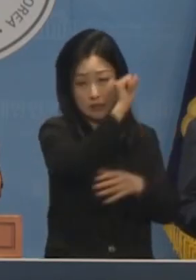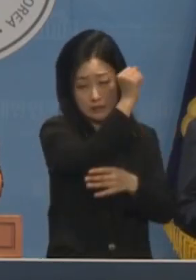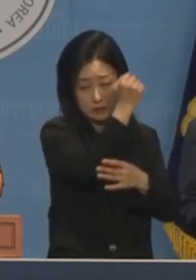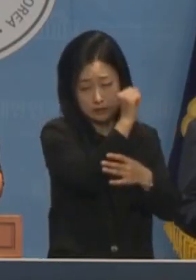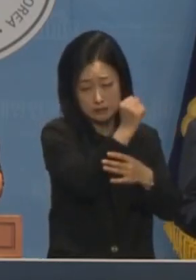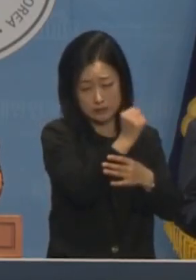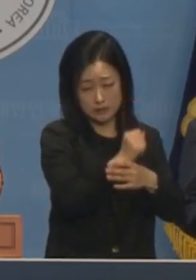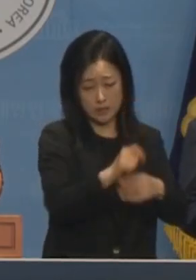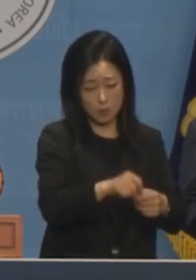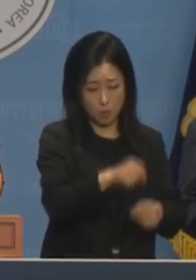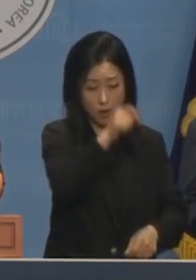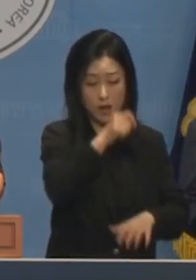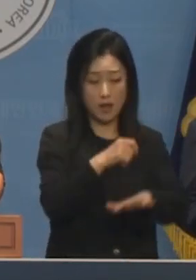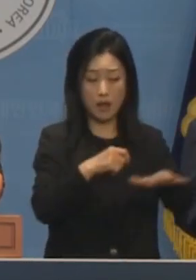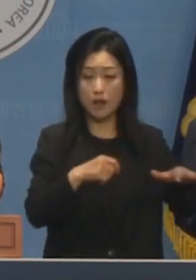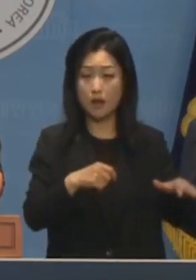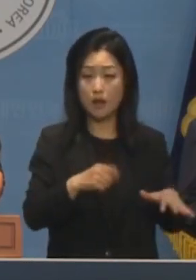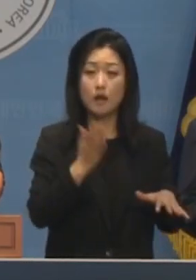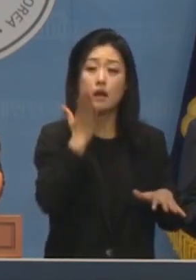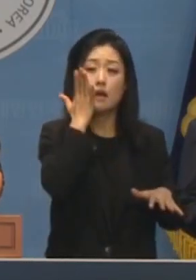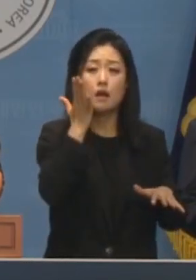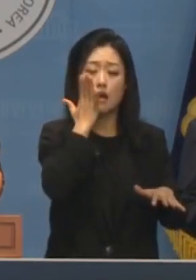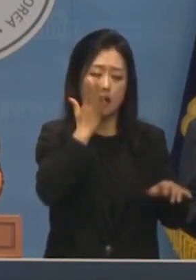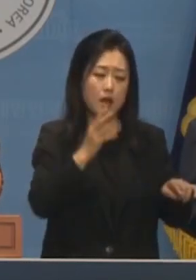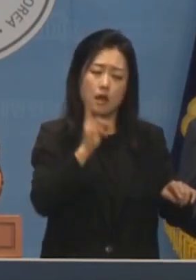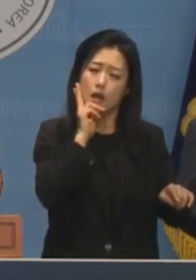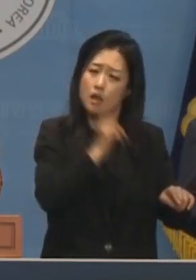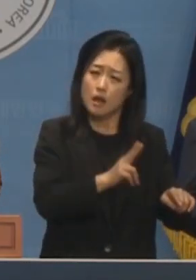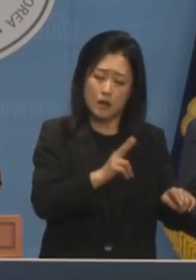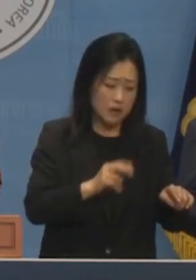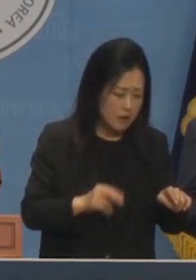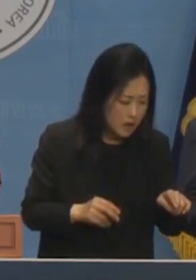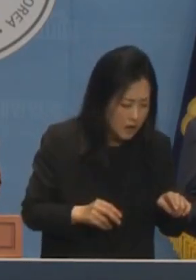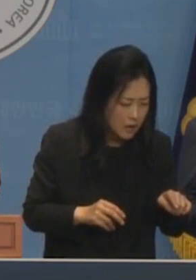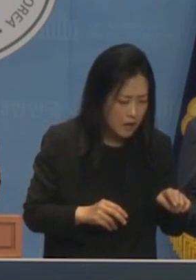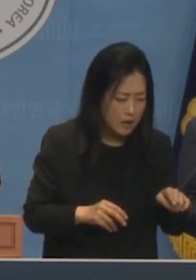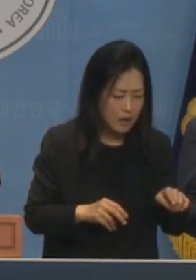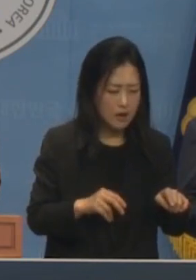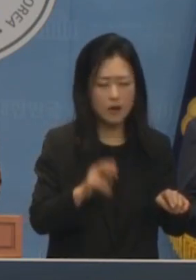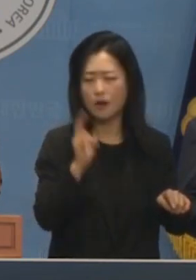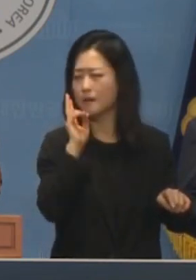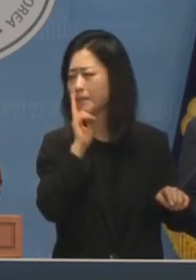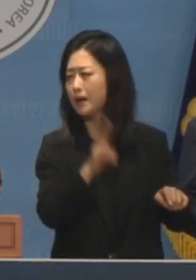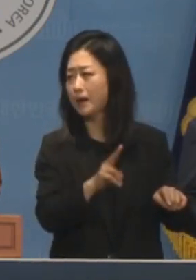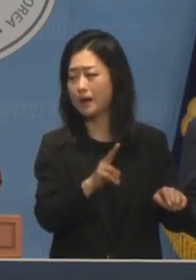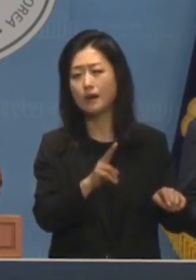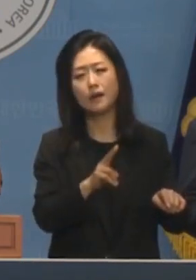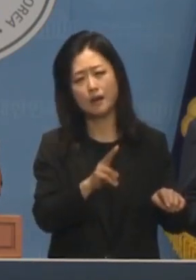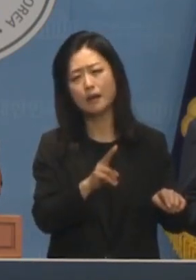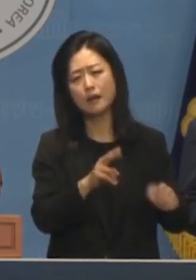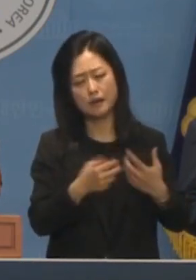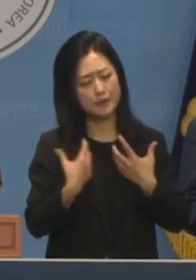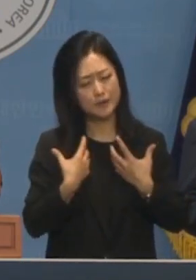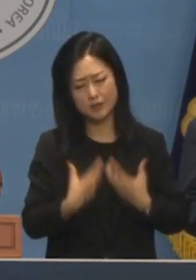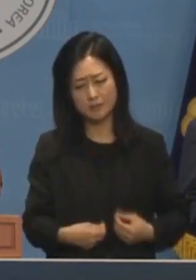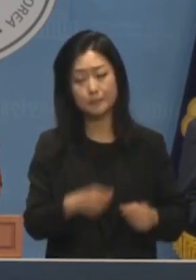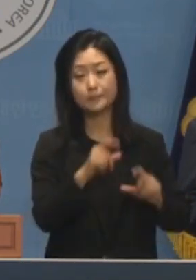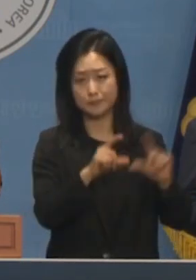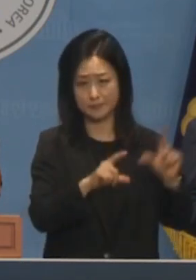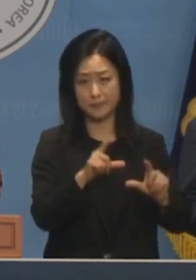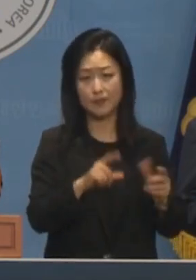보였습니다. 차마 눈을 뜨고 보기가 정말 참담한